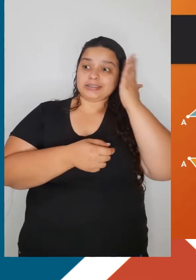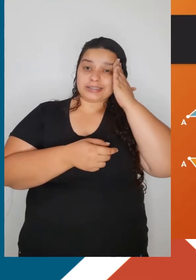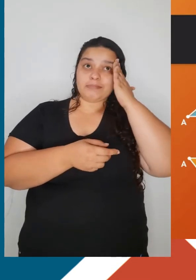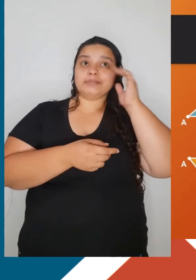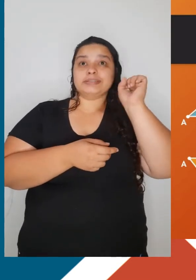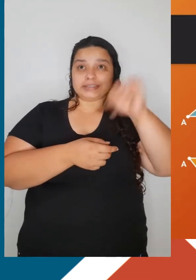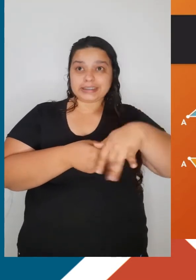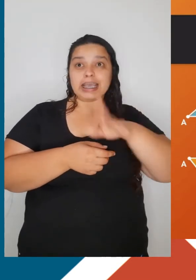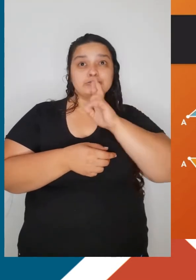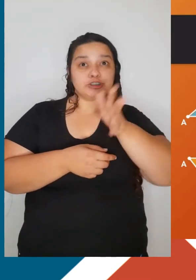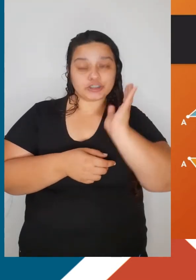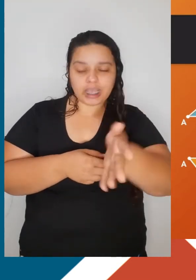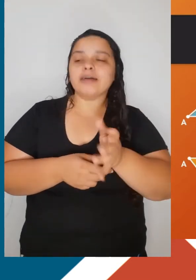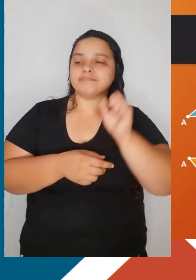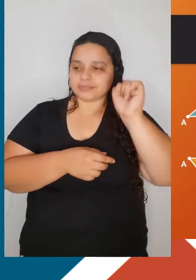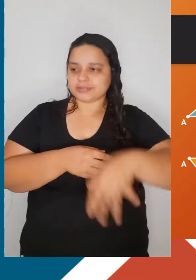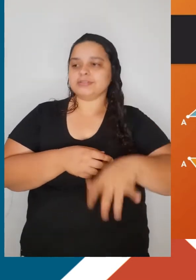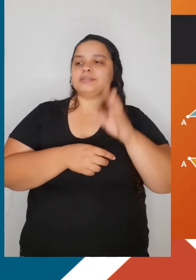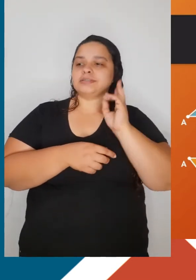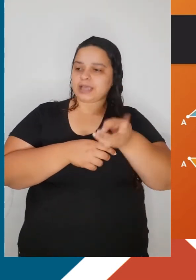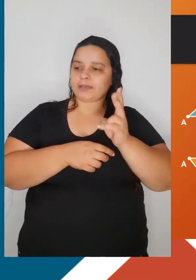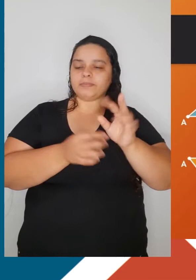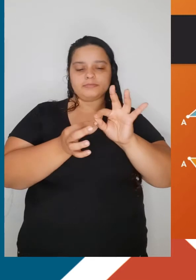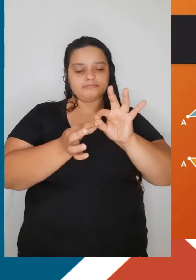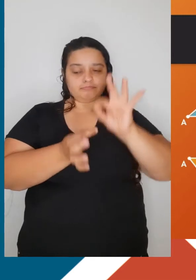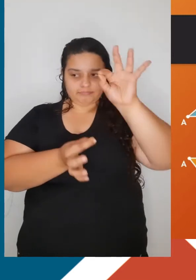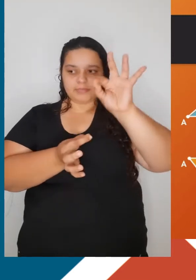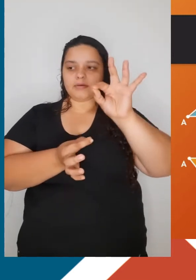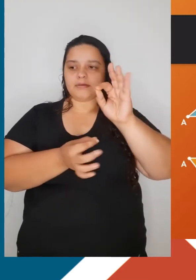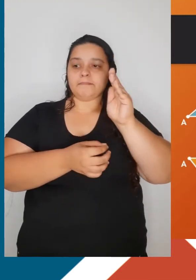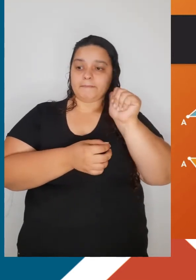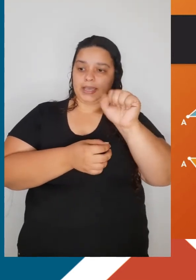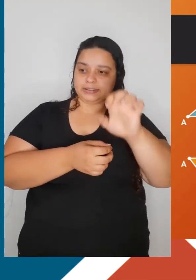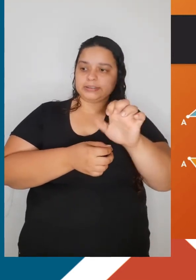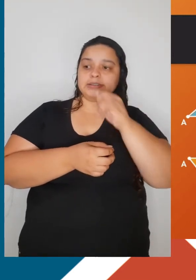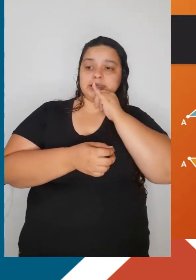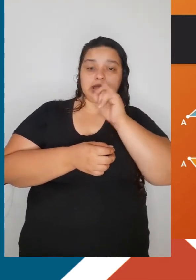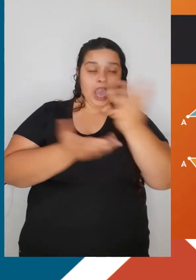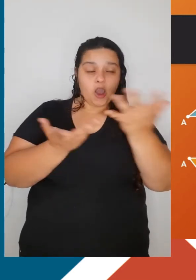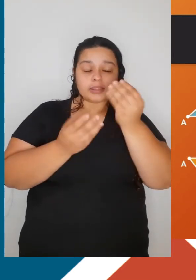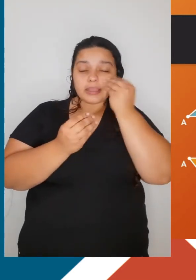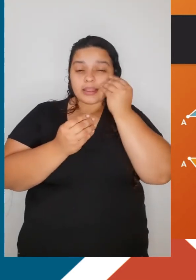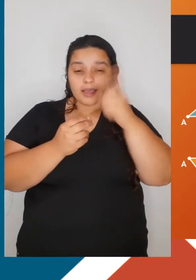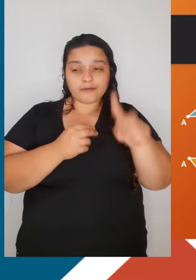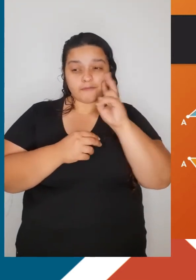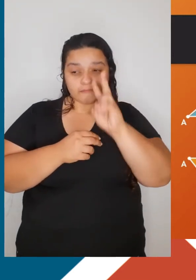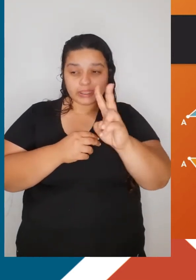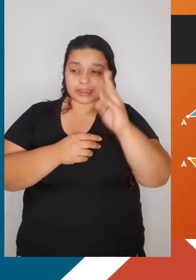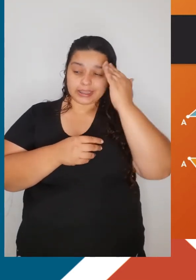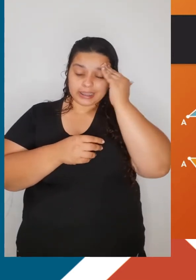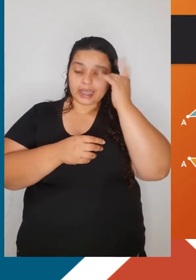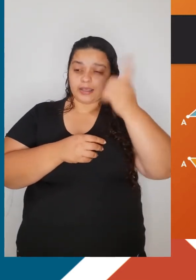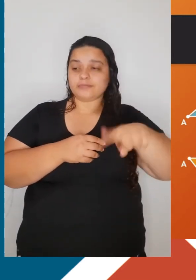certo. Lembre que a altura é sempre perpendicular à base que nós tomamos. Nesse caso, para facilitar a